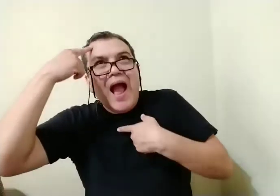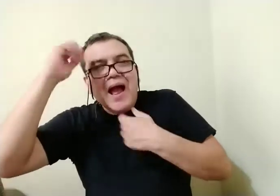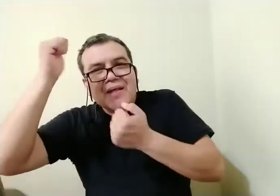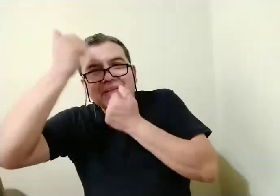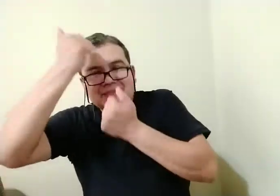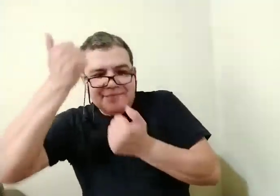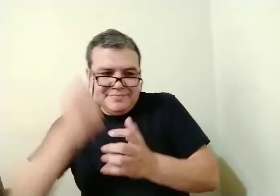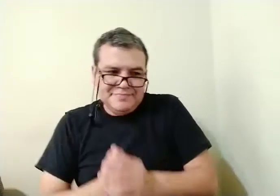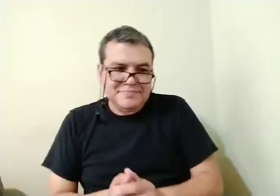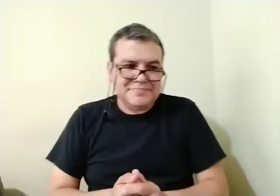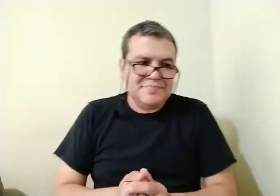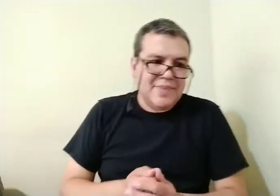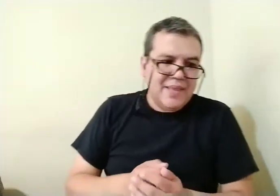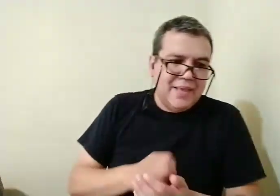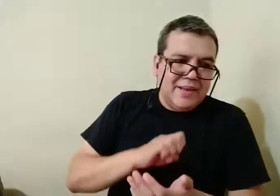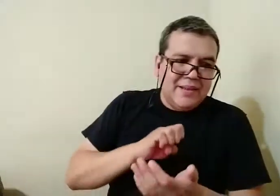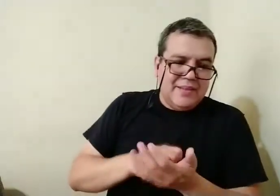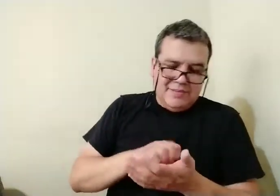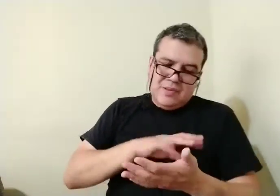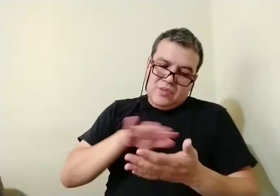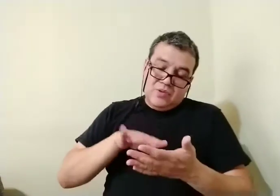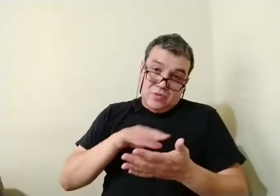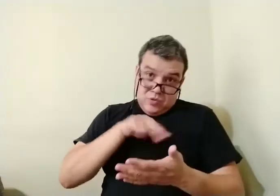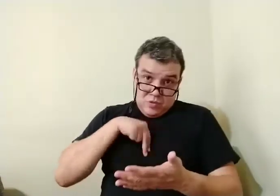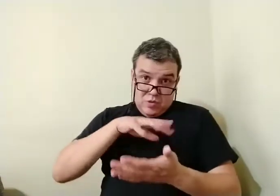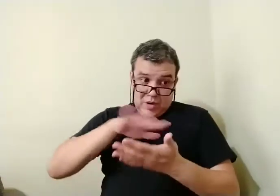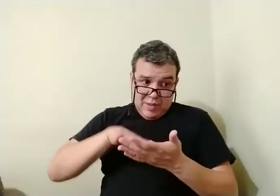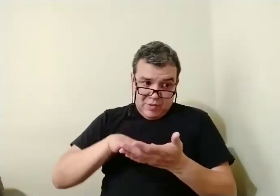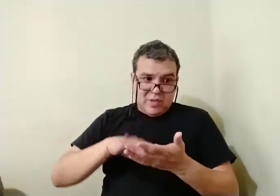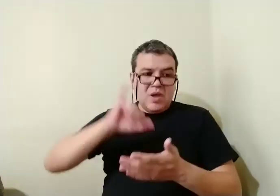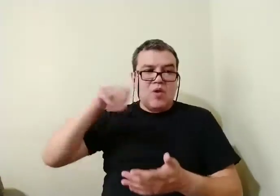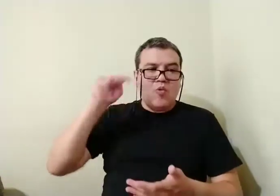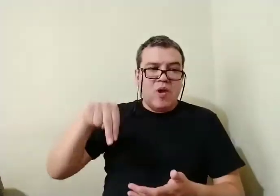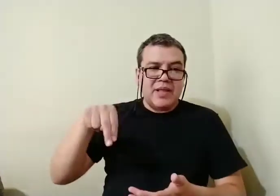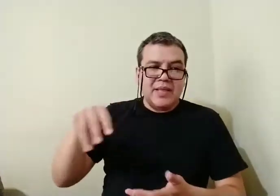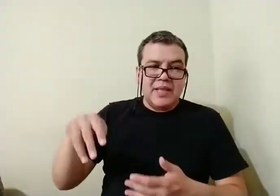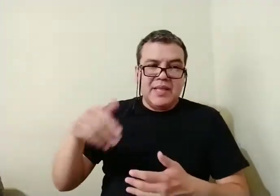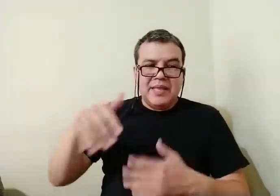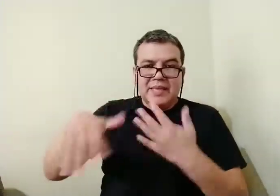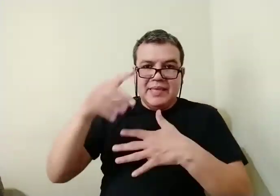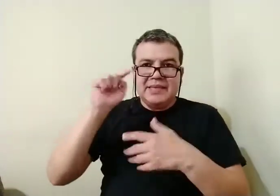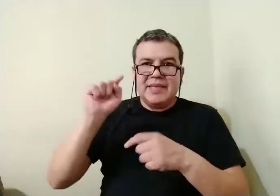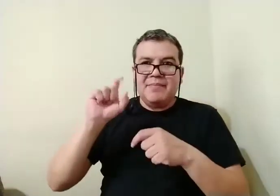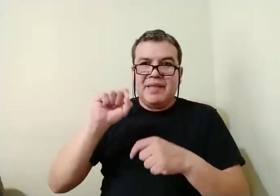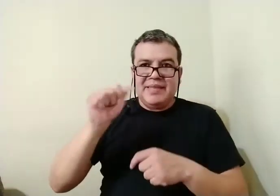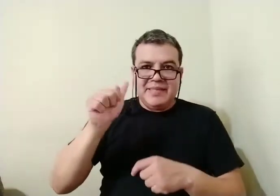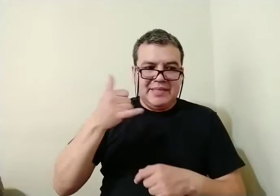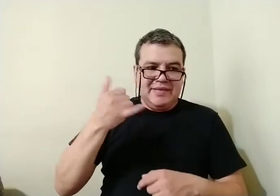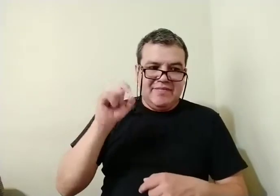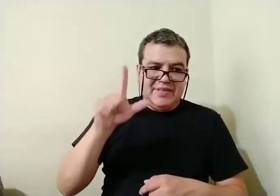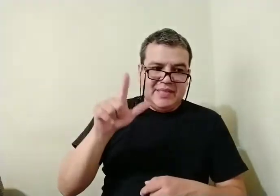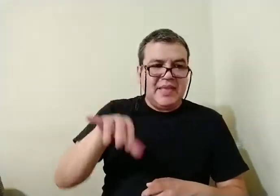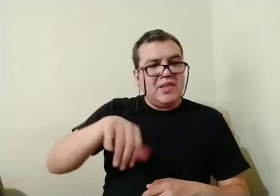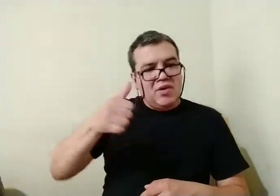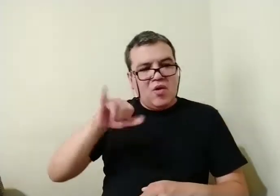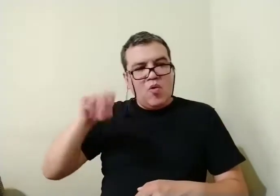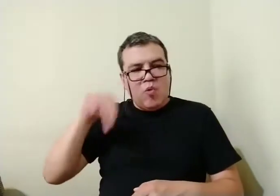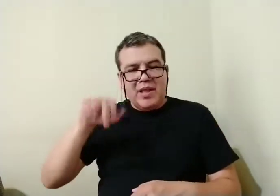el Espíritu Santo testifica de Jesús. Su objetivo final es llevar a